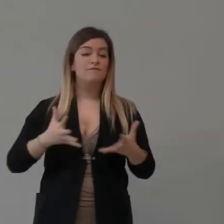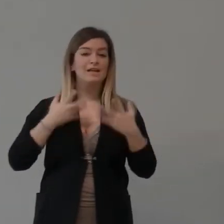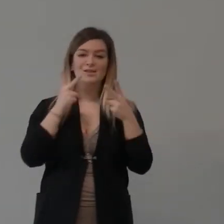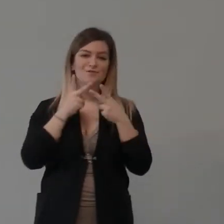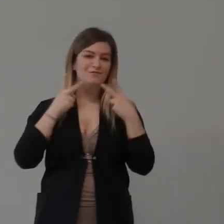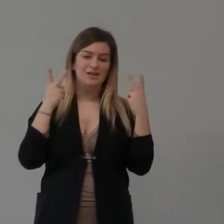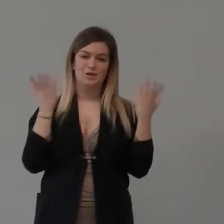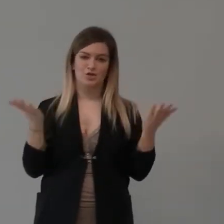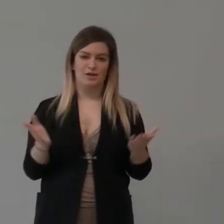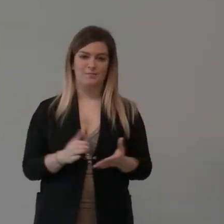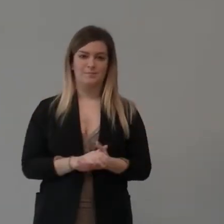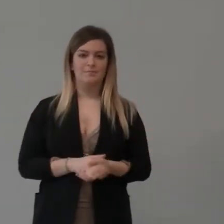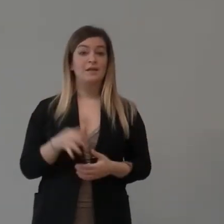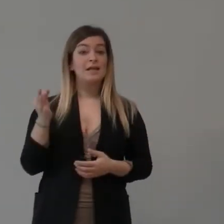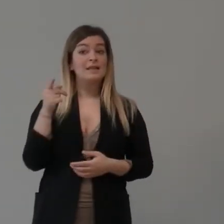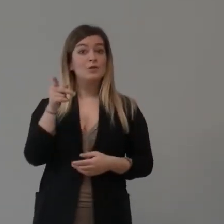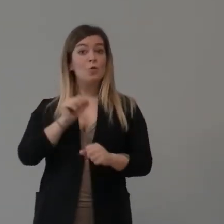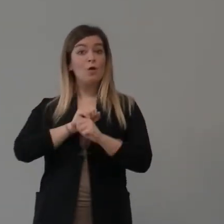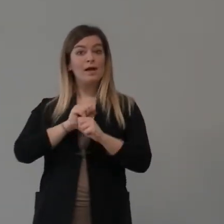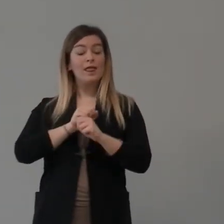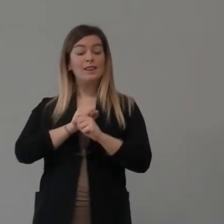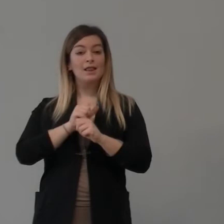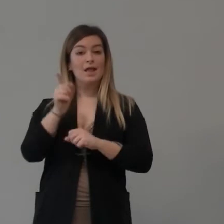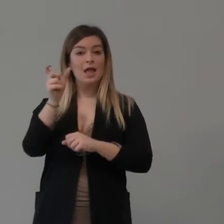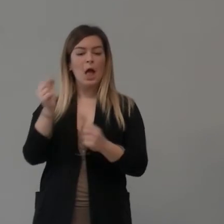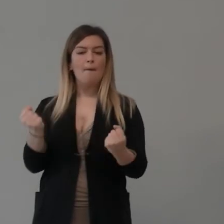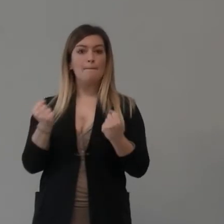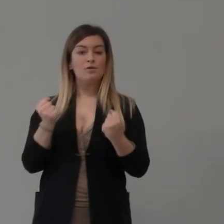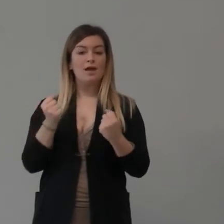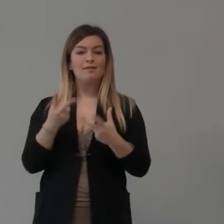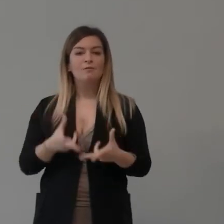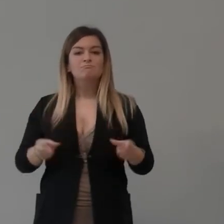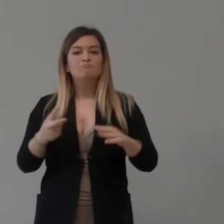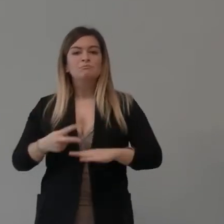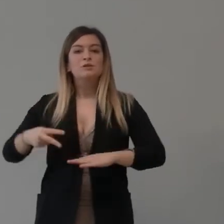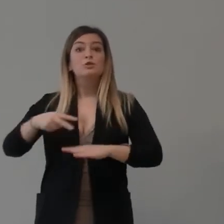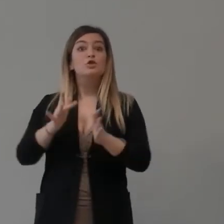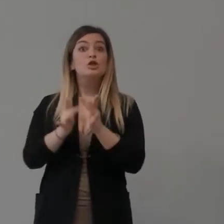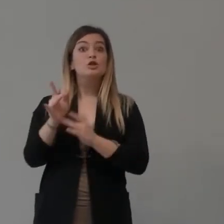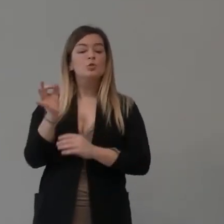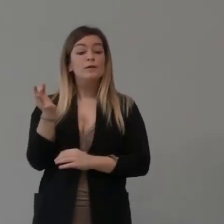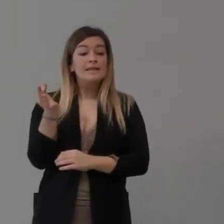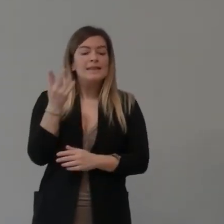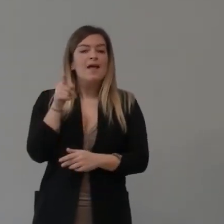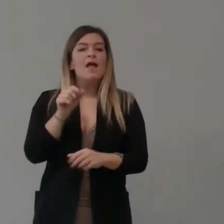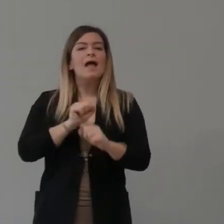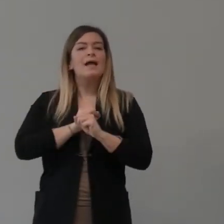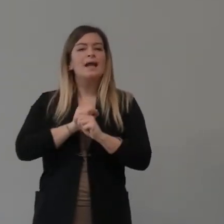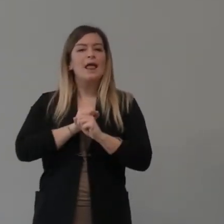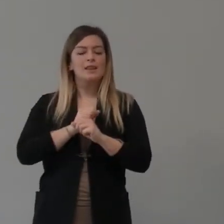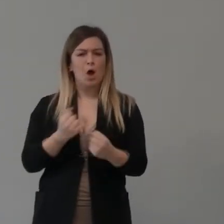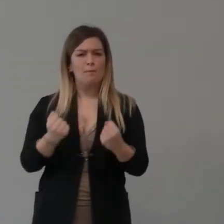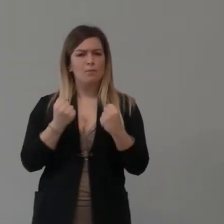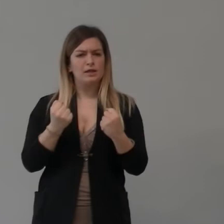felici, se tu credi nella potenza della risurrezione di Gesù, se tu credi nella potenza che